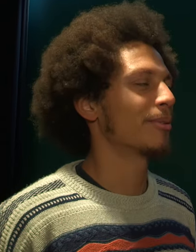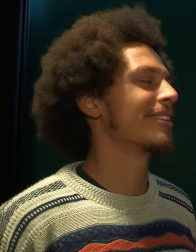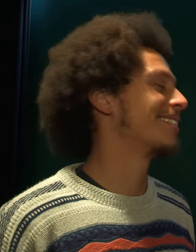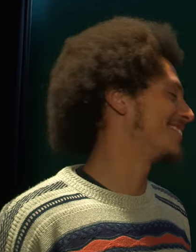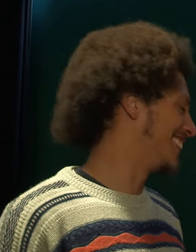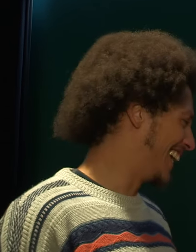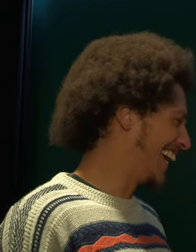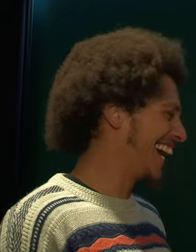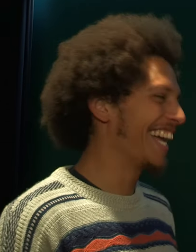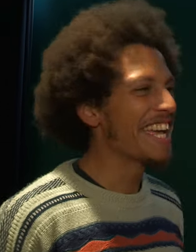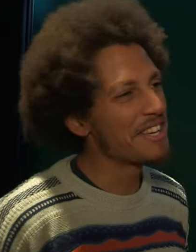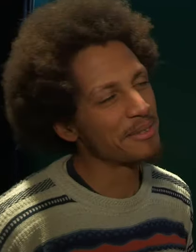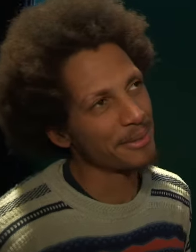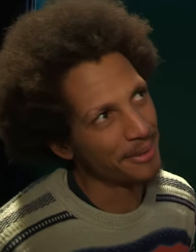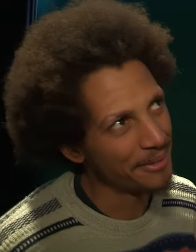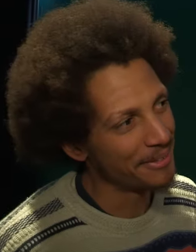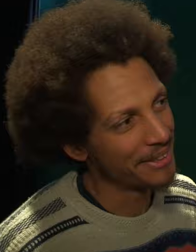deux ?